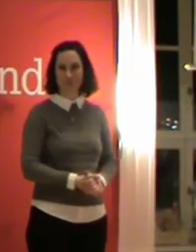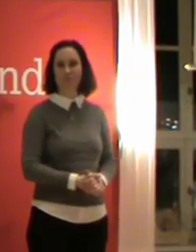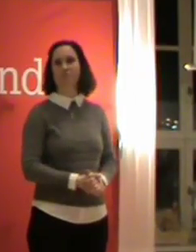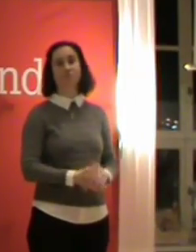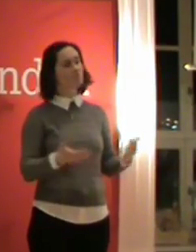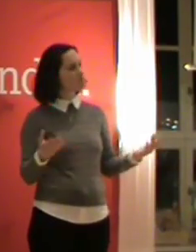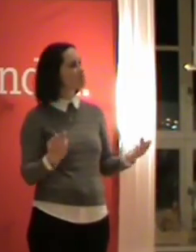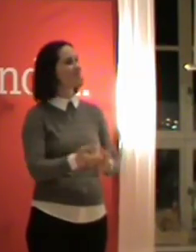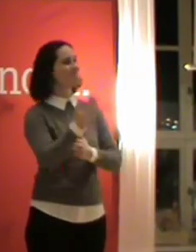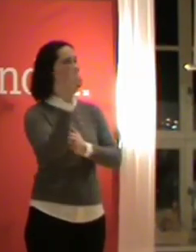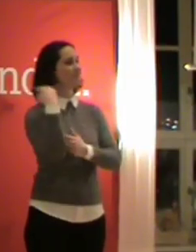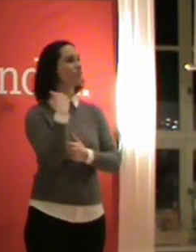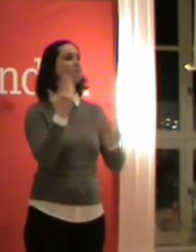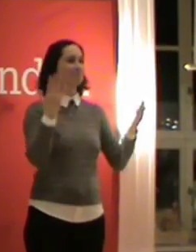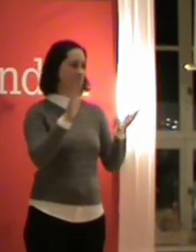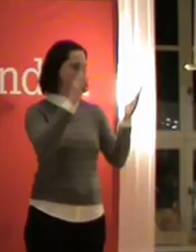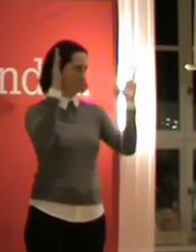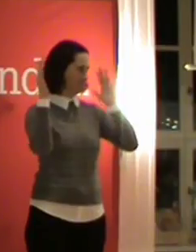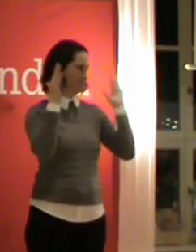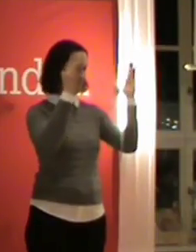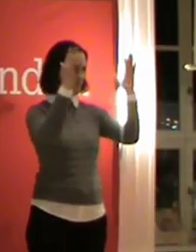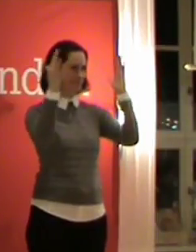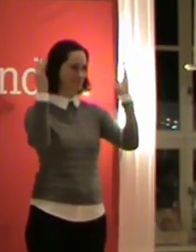Ja, das Jahr 2017.